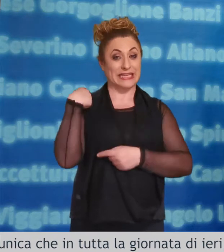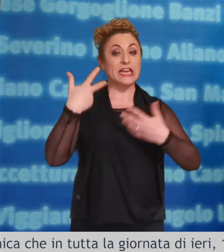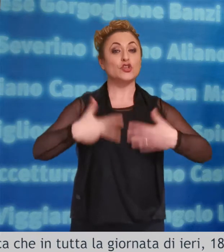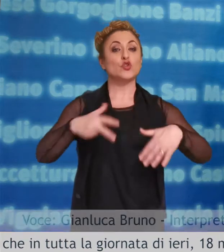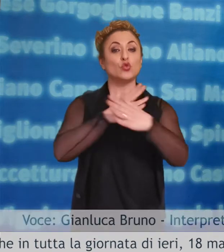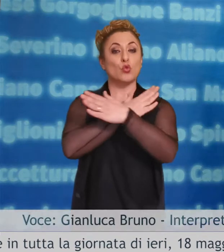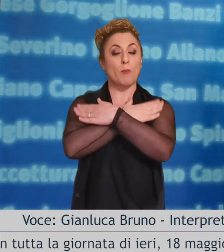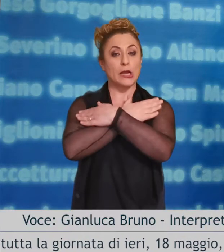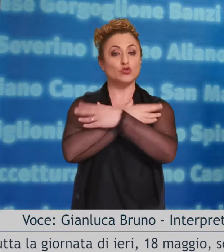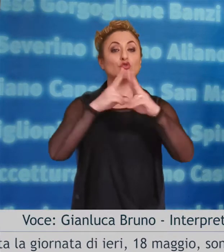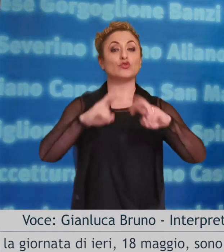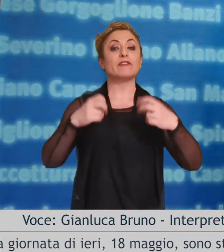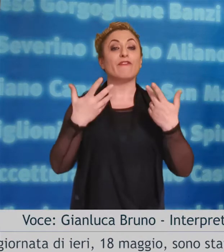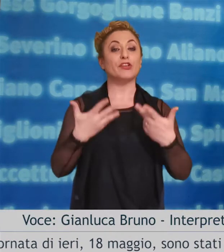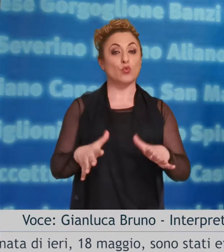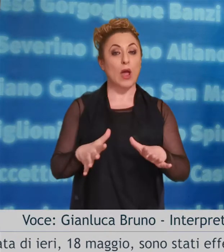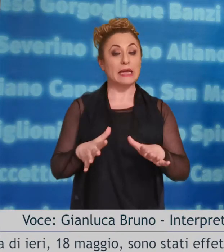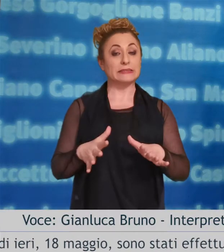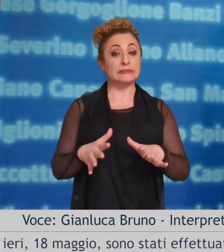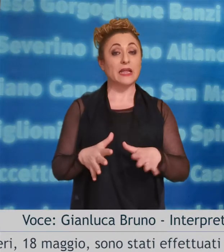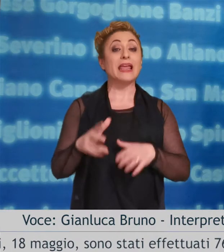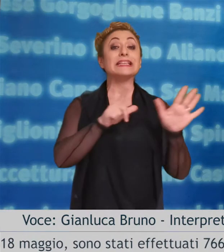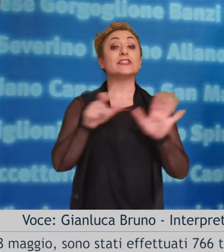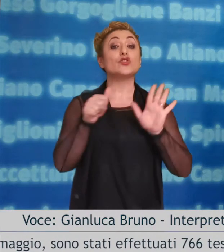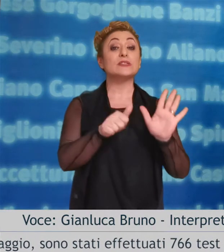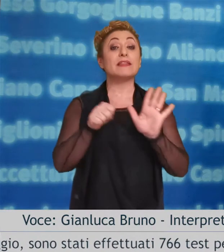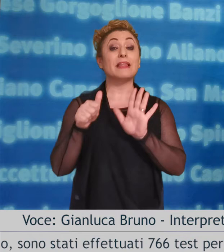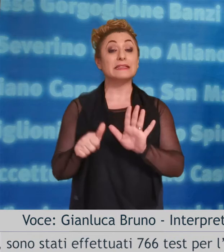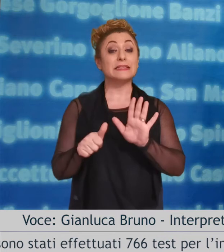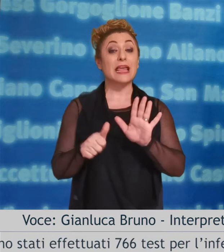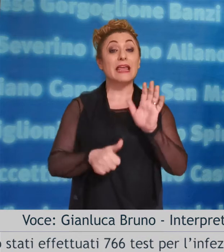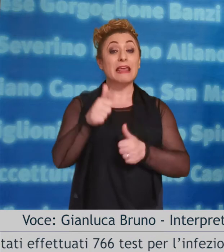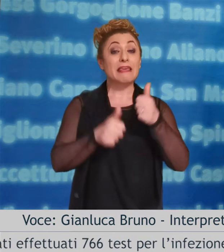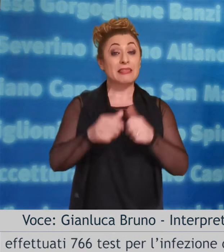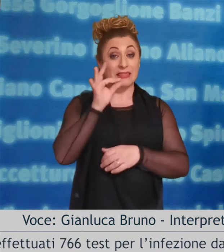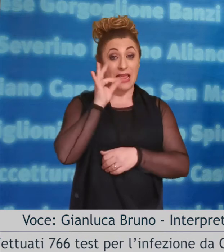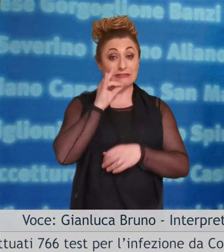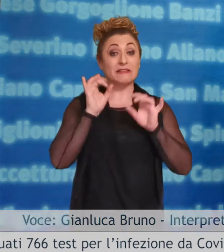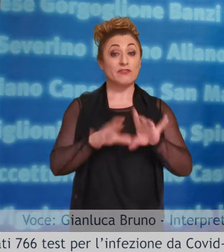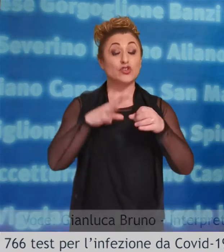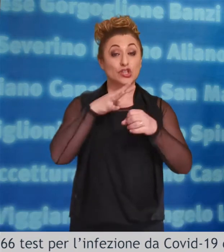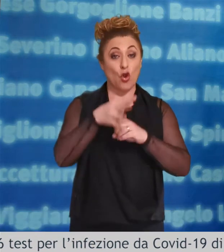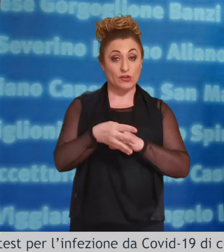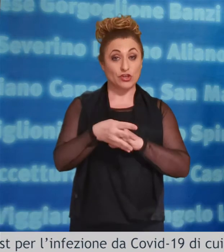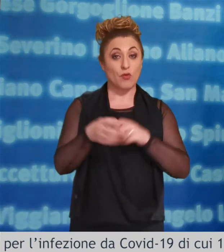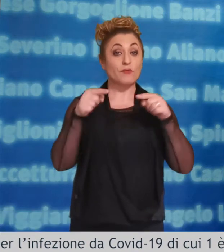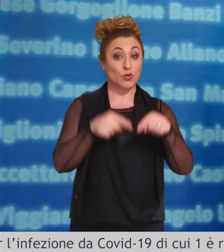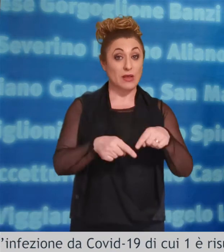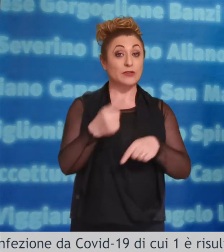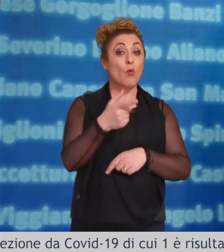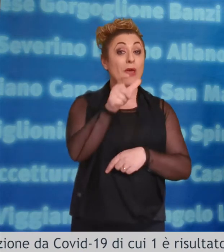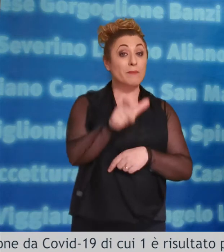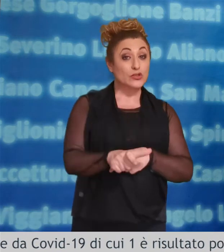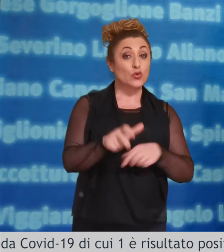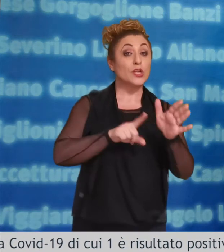di ieri 18 maggio sono stati effettuati 766 test per l'infezione da co lead 19 di cui